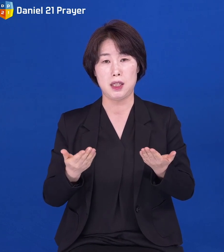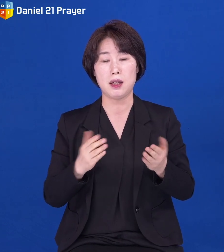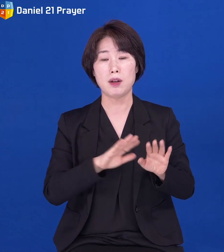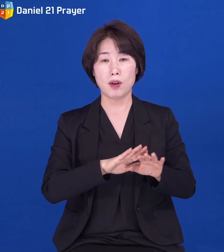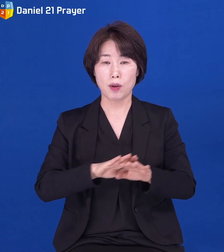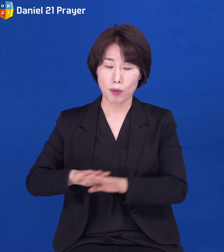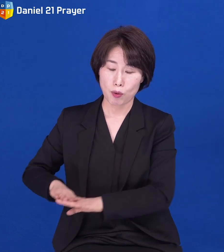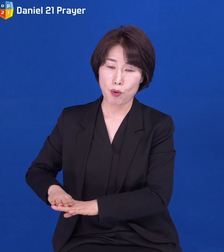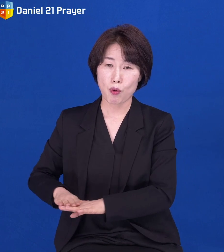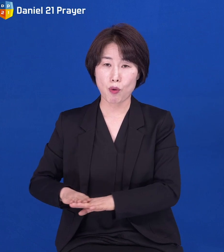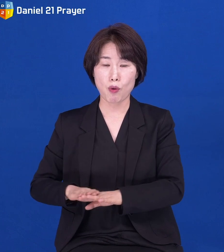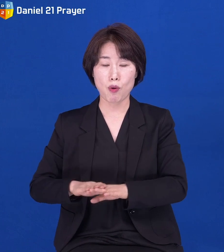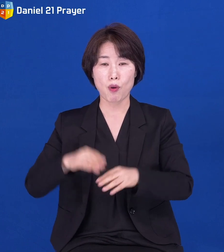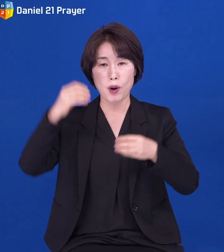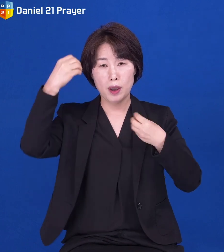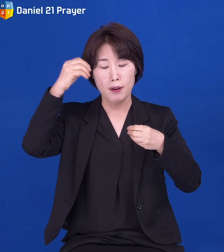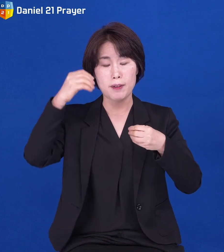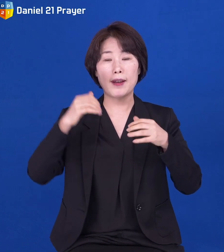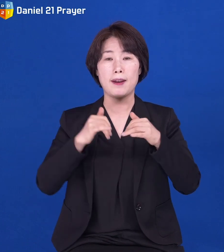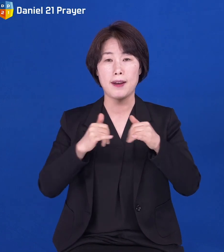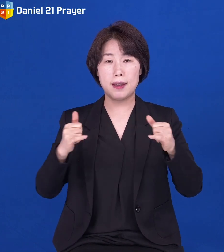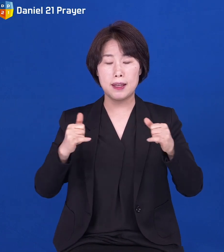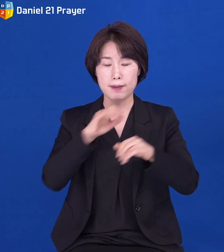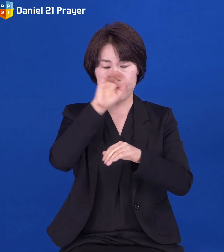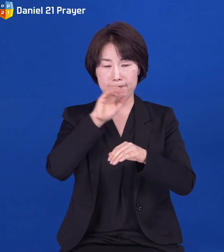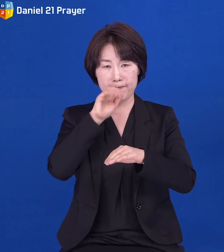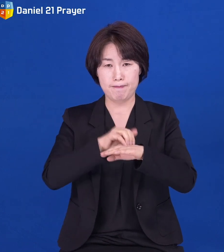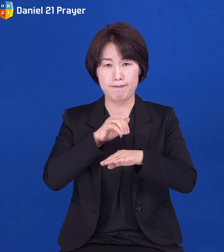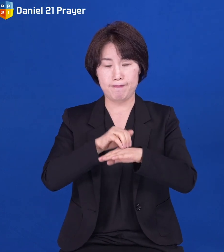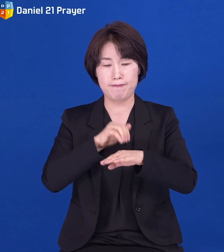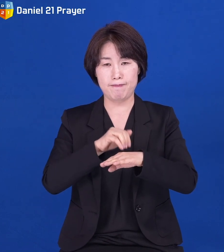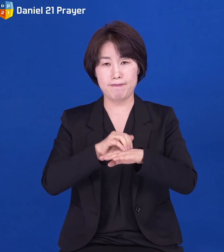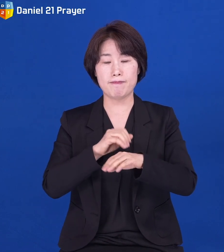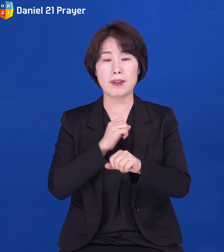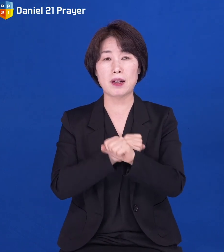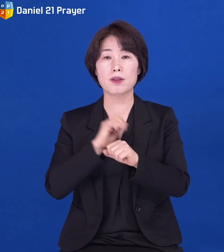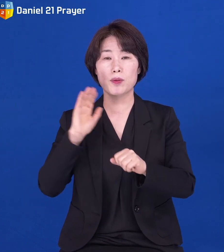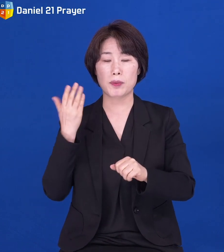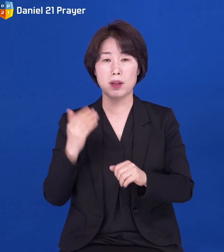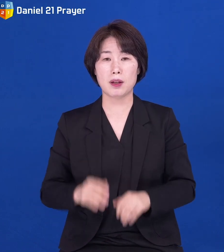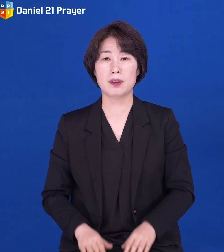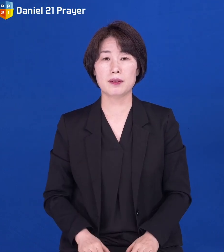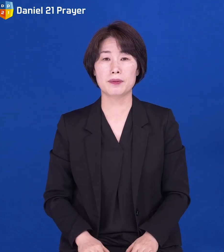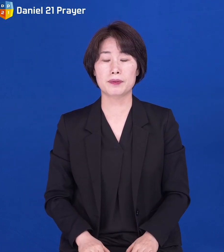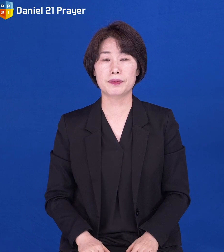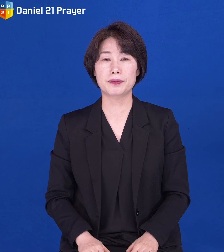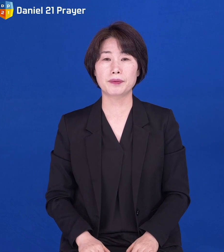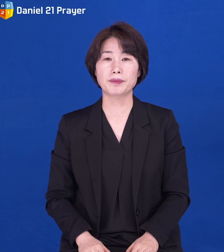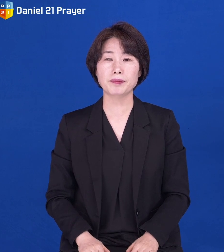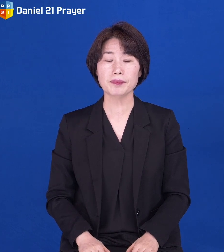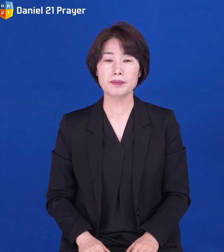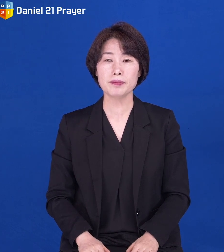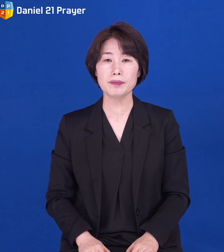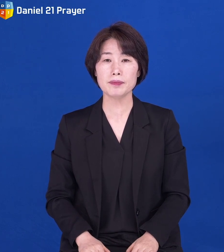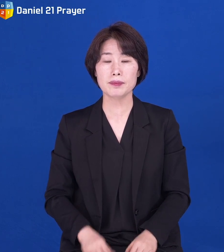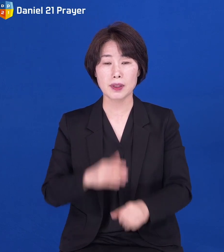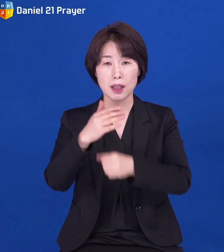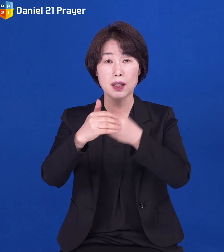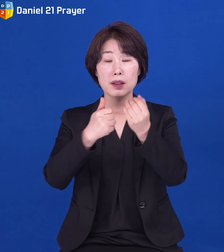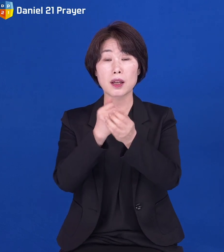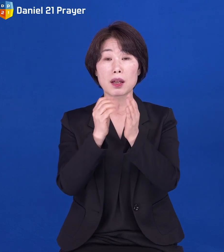이제 연습을 하게 됐어요. 하게 됐는데 그때 하나님한테 정말 처음에 했던 기도가 그거였어요.